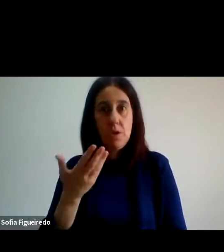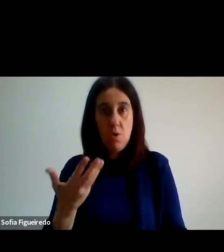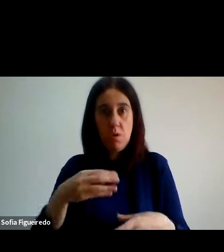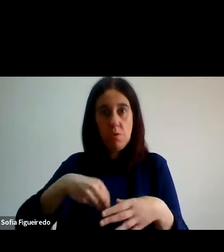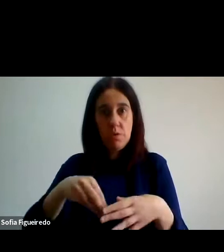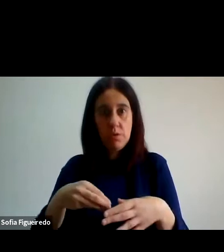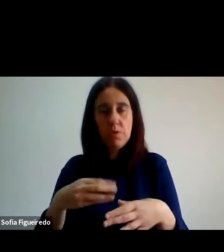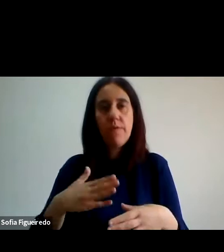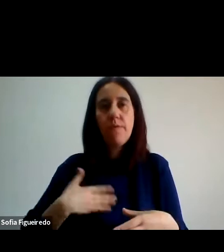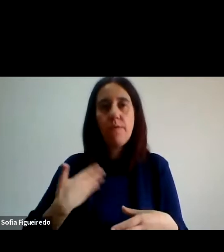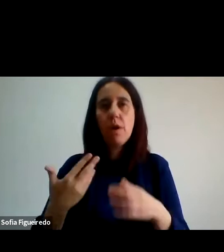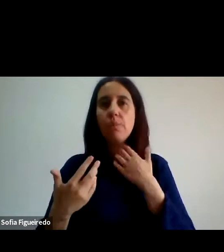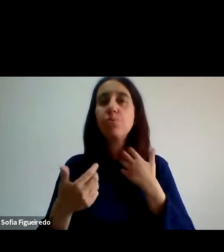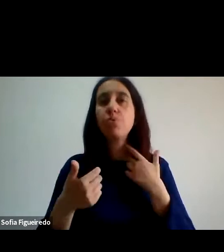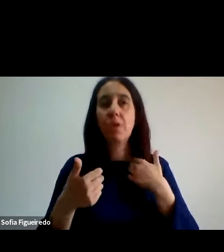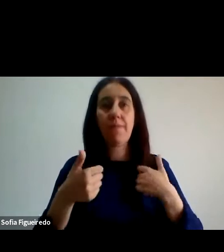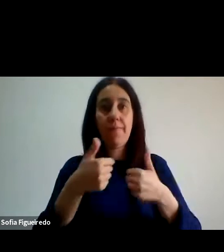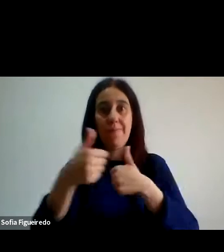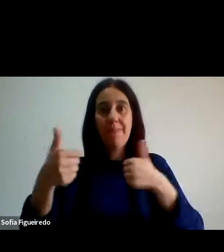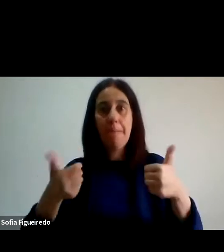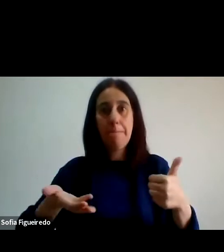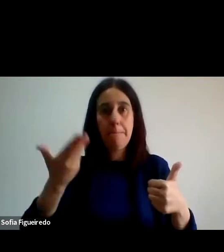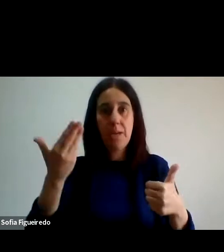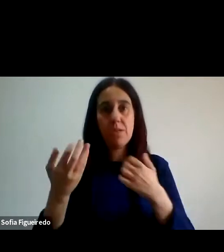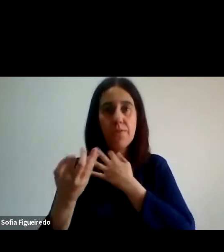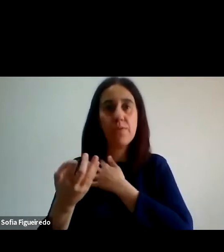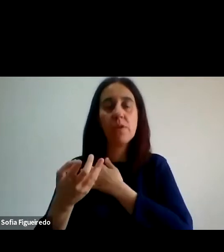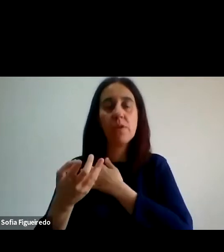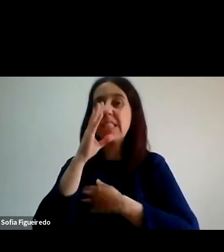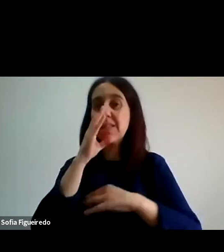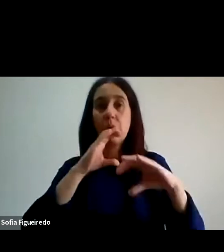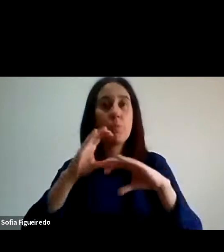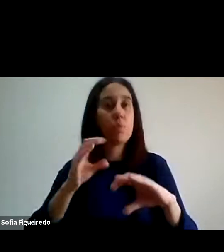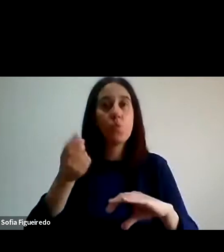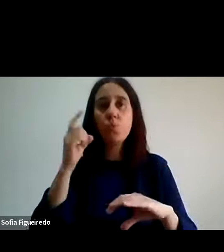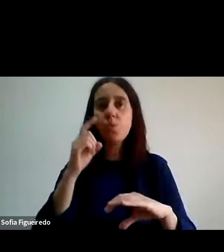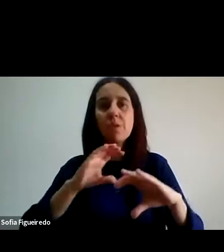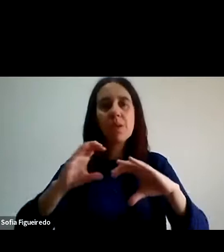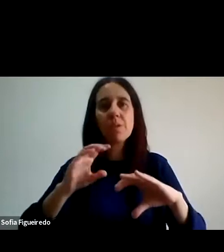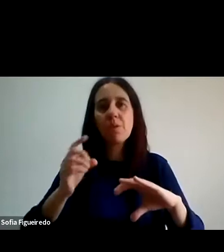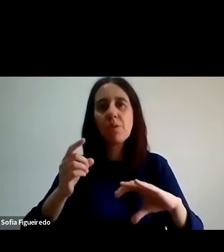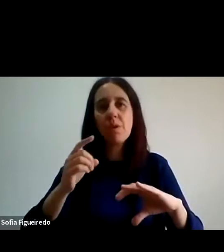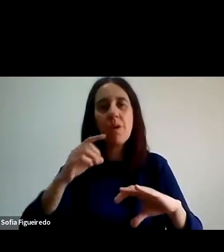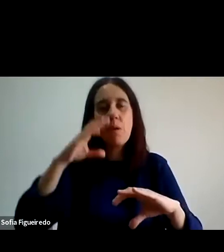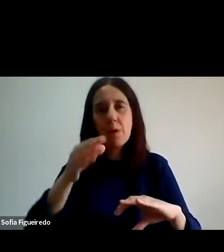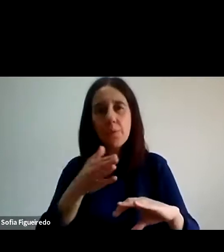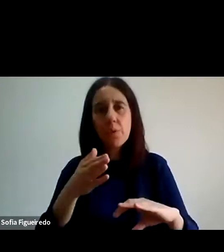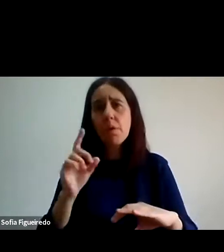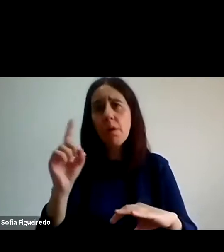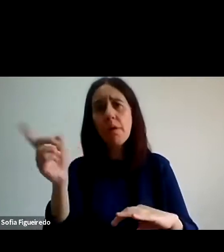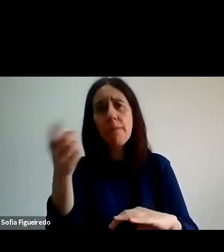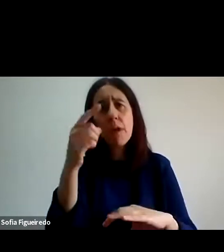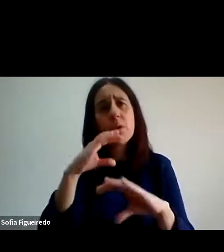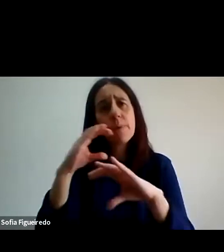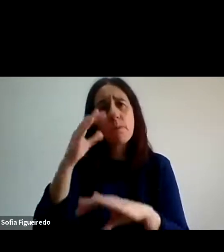estamos mais afastados uns dos outros fisicamente, não comunicar e não saber comunicar nesta altura vai fazer com que alguém comunique facilmente. E não é por